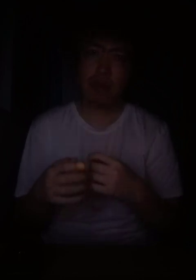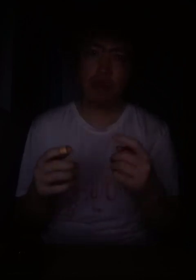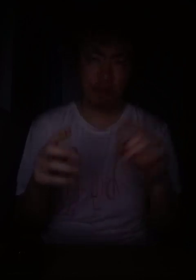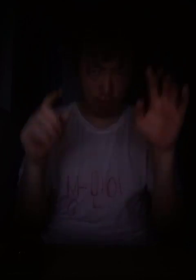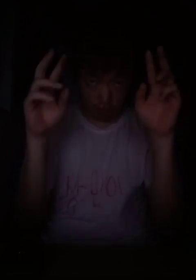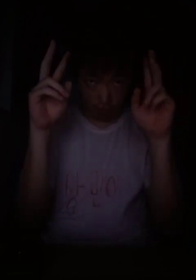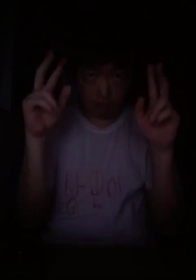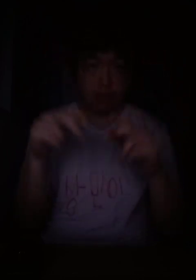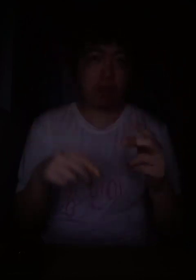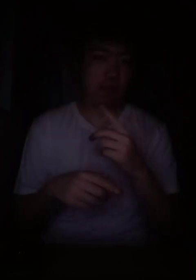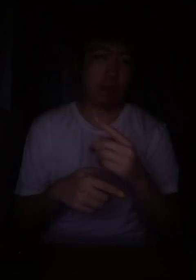그죠?